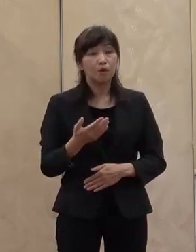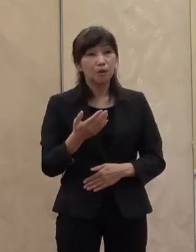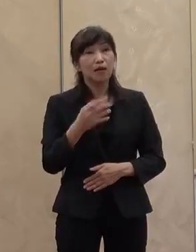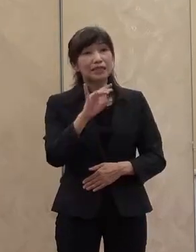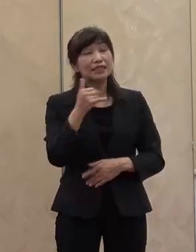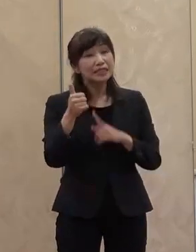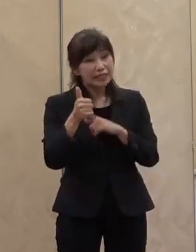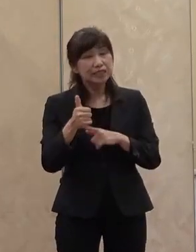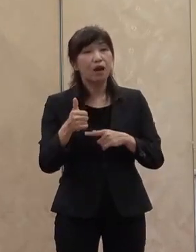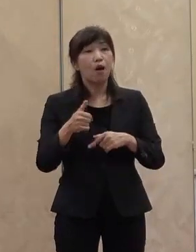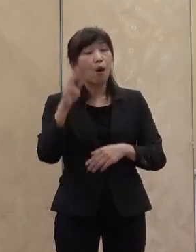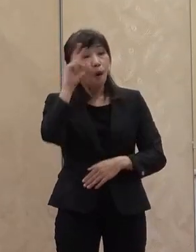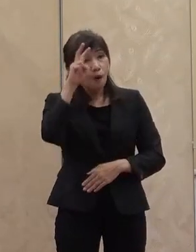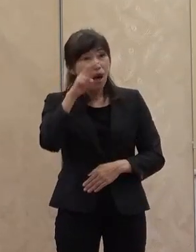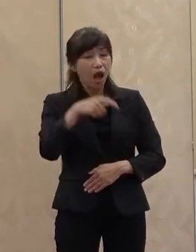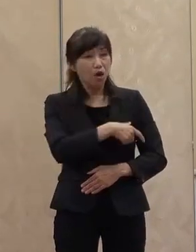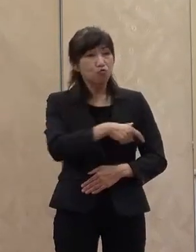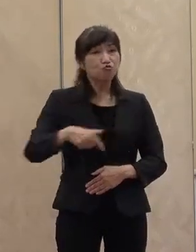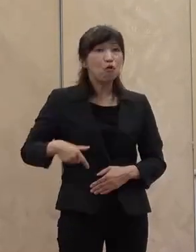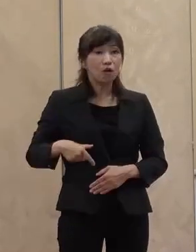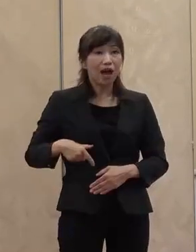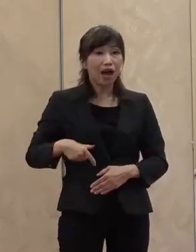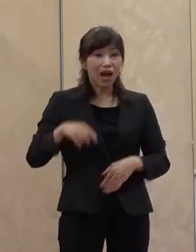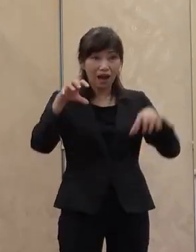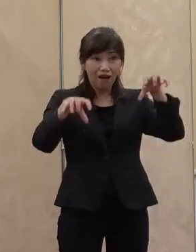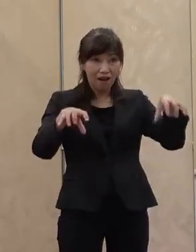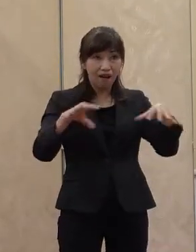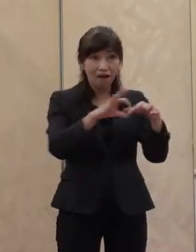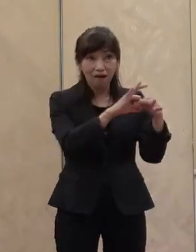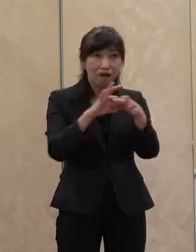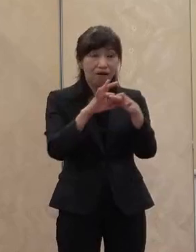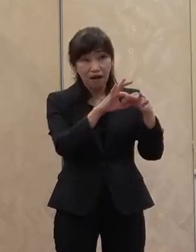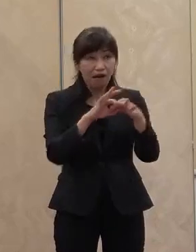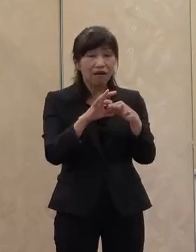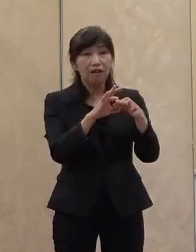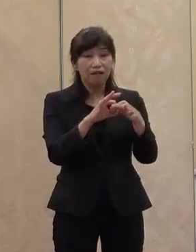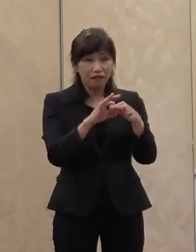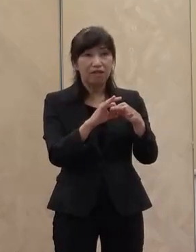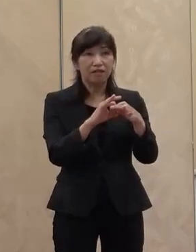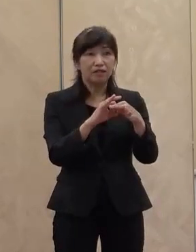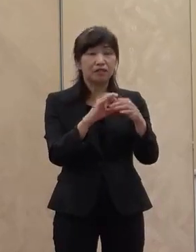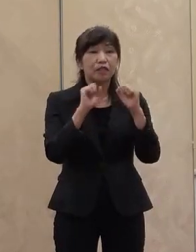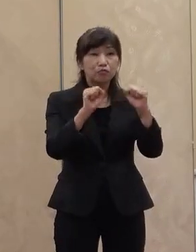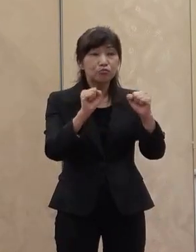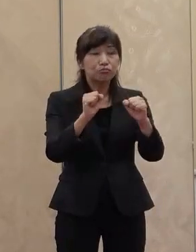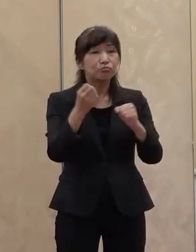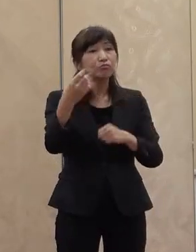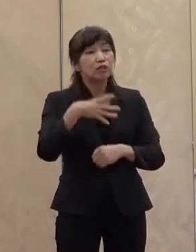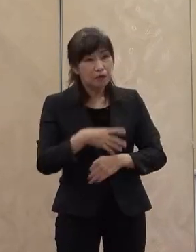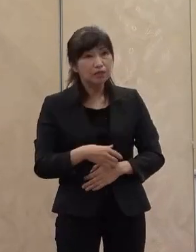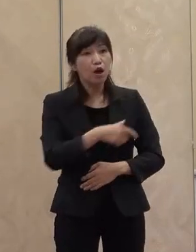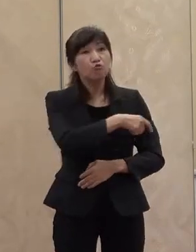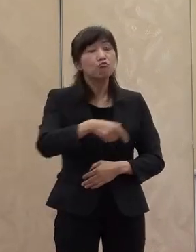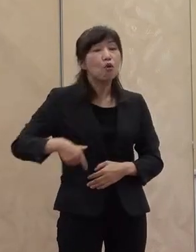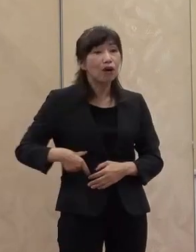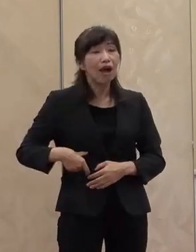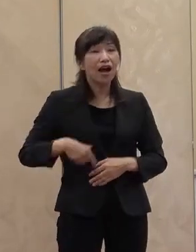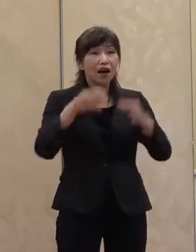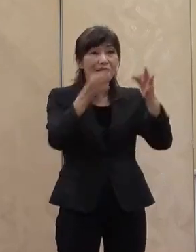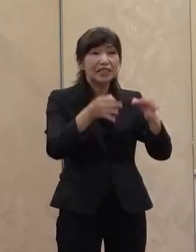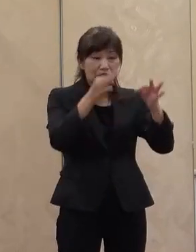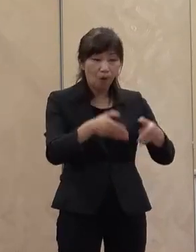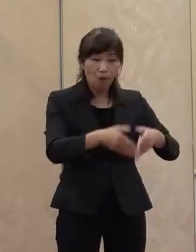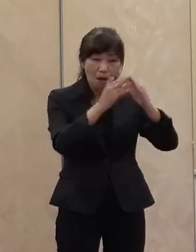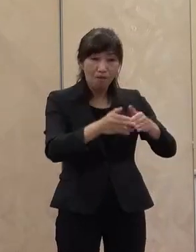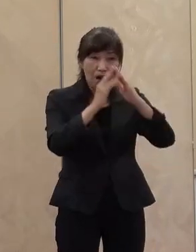金融拠点として重点強化するという方針が伝えられました。福岡市はいち早く金融機関の誘致に乗り出すというふうな発表があ